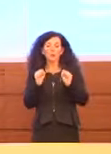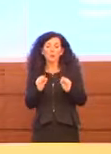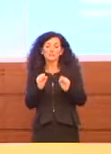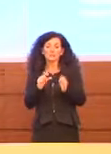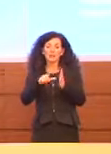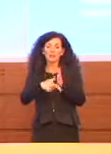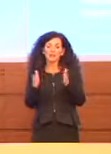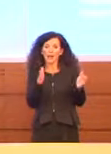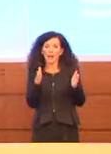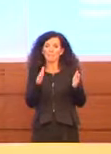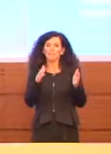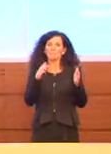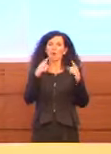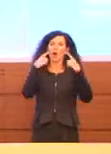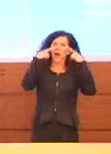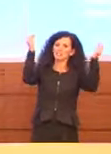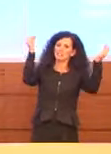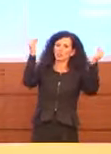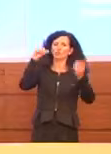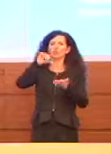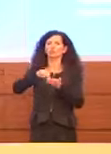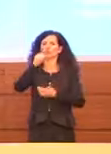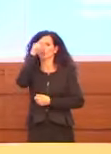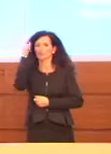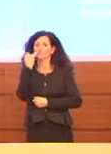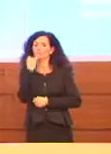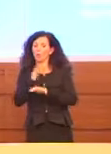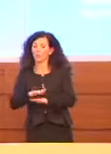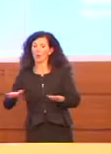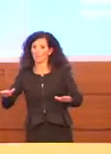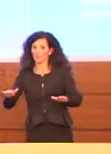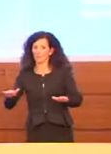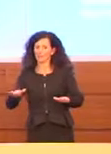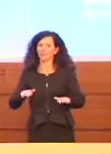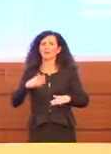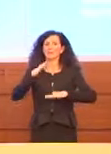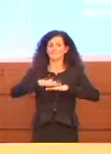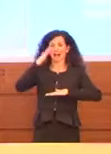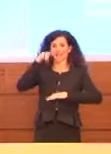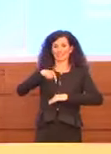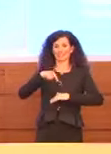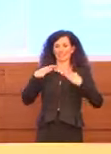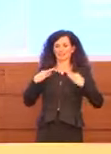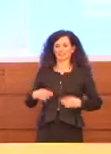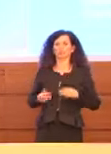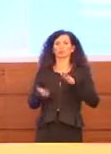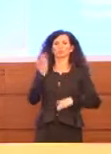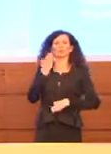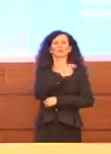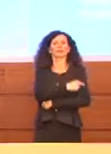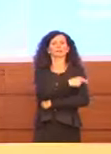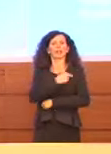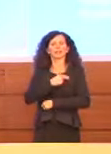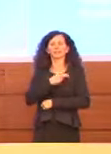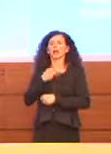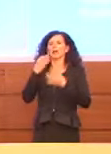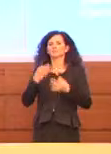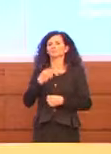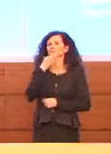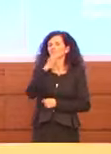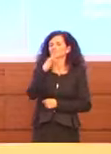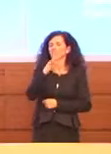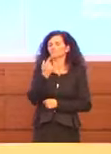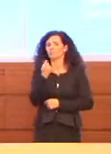centri estivi per bambini già questa mattina all'istituto superiore di sanità ha manifestato mi pare delle